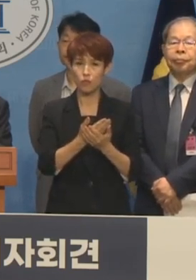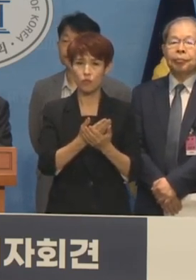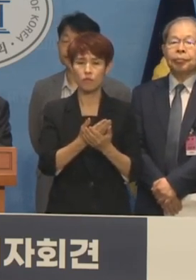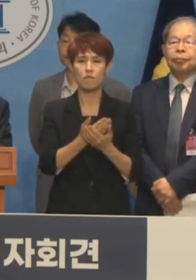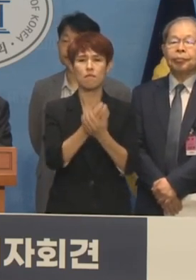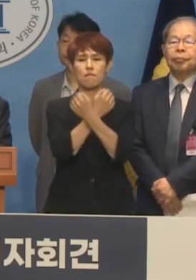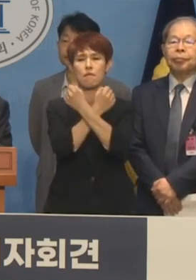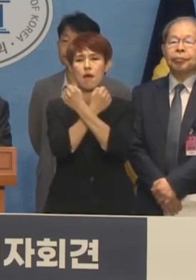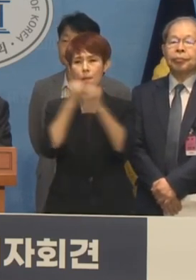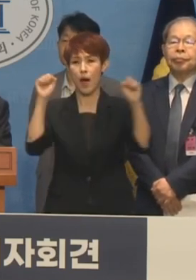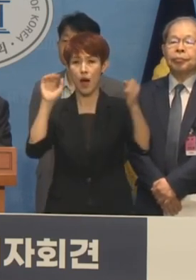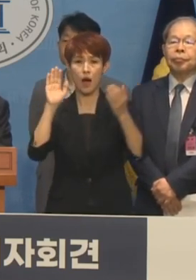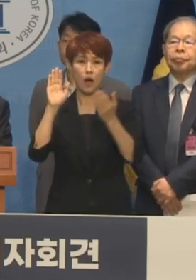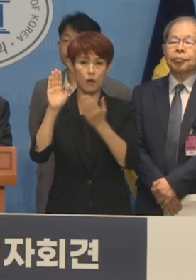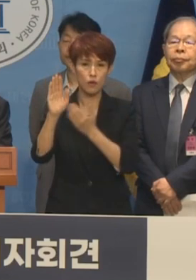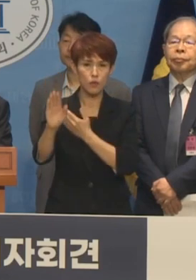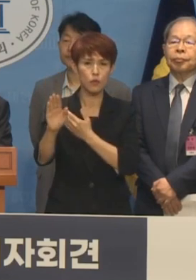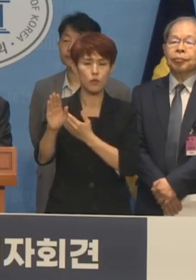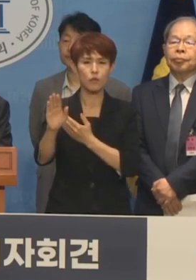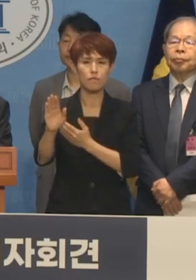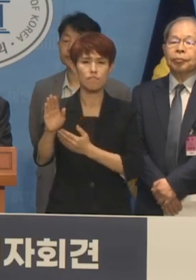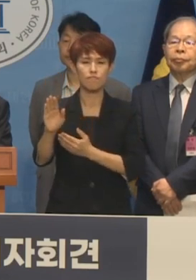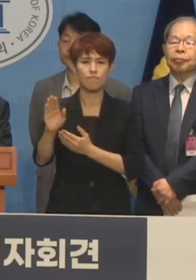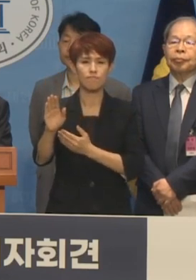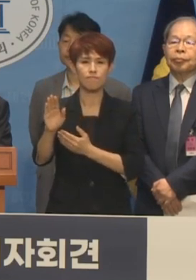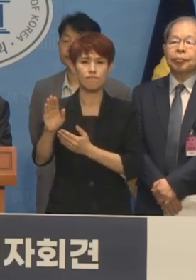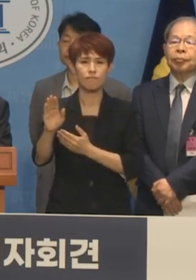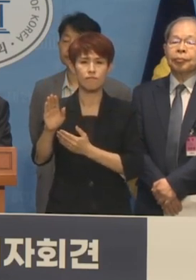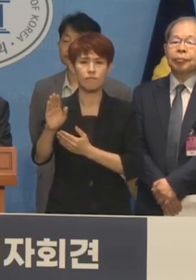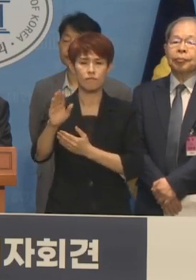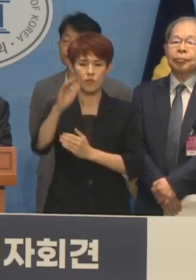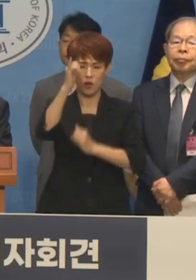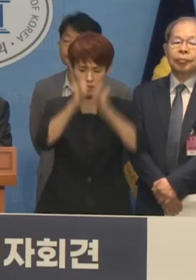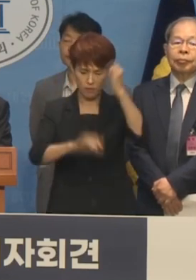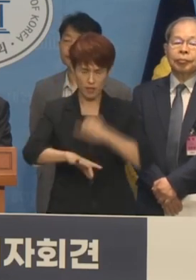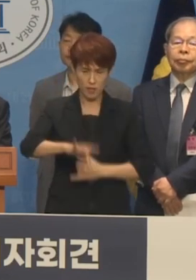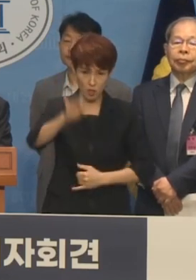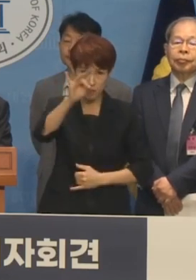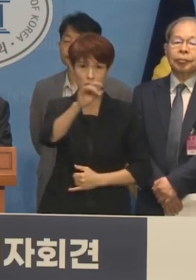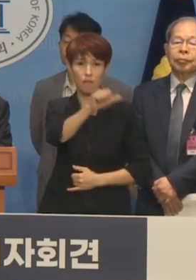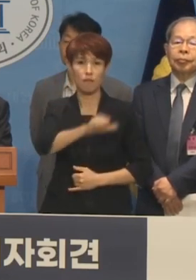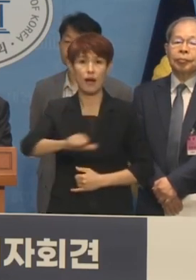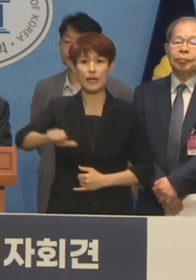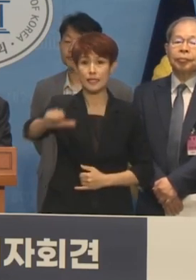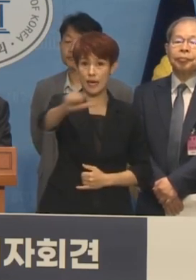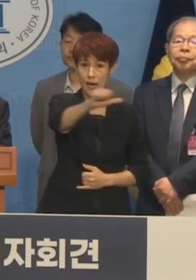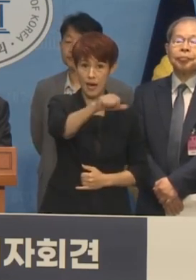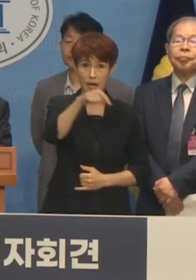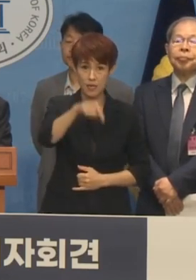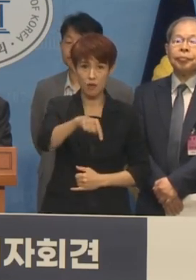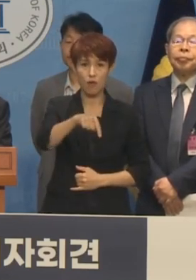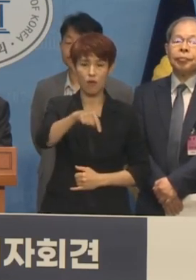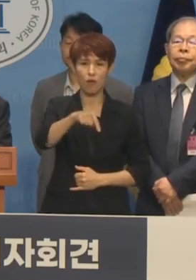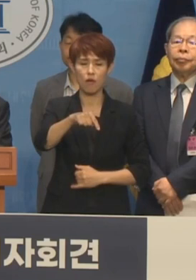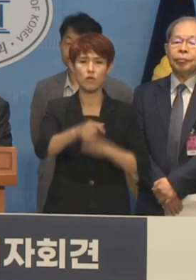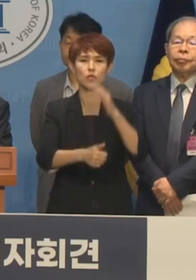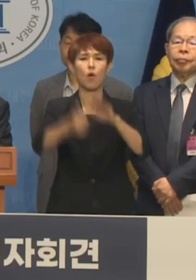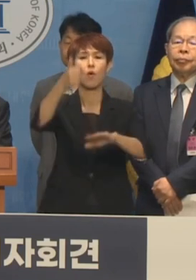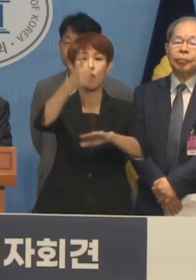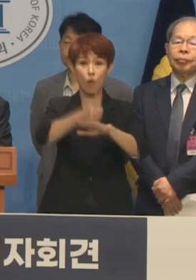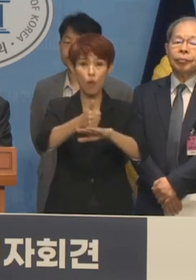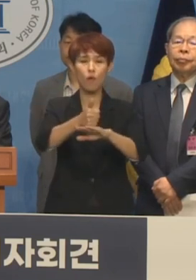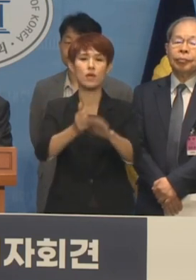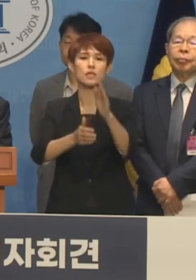해방 이후에 전후에 세계사적으로 최초로 아시아에서 성공한 혁명입니다.